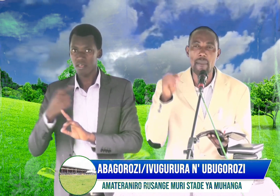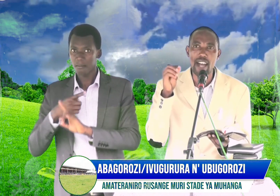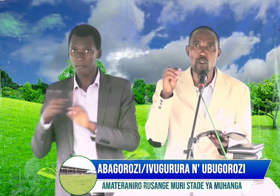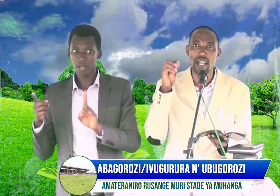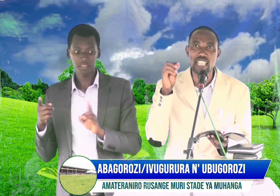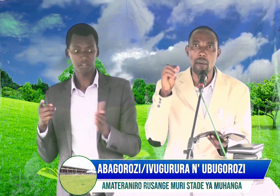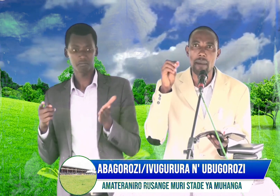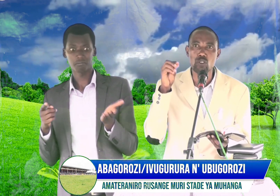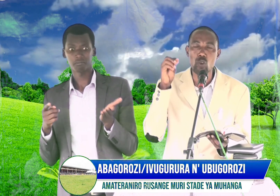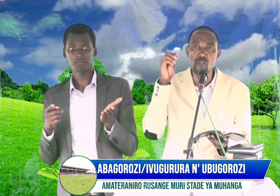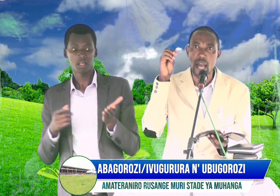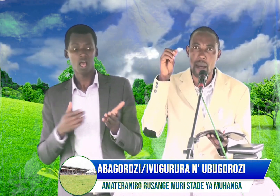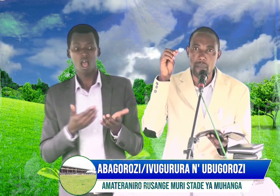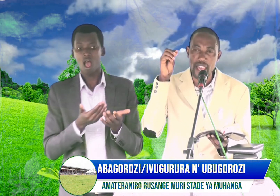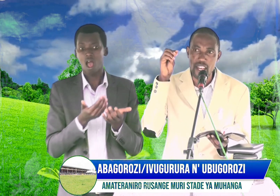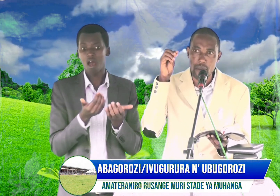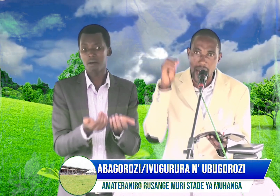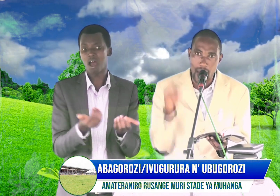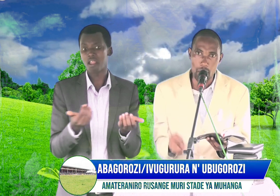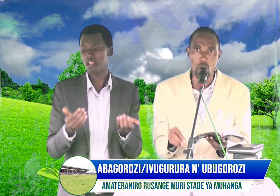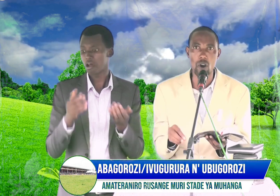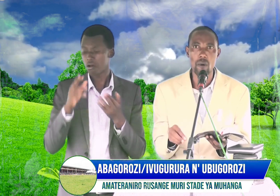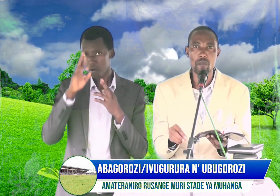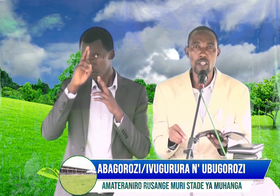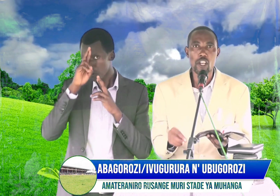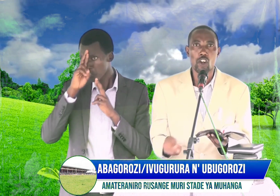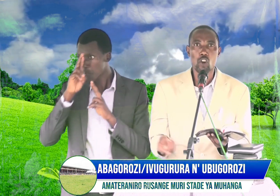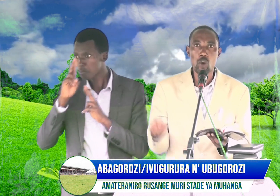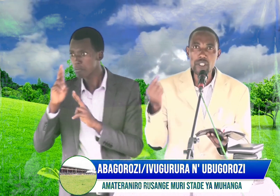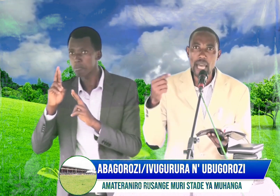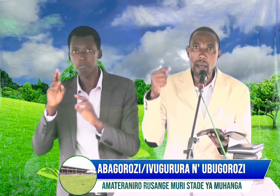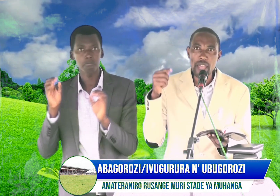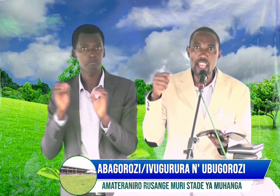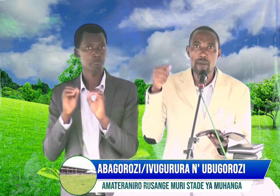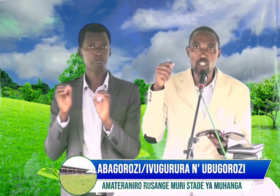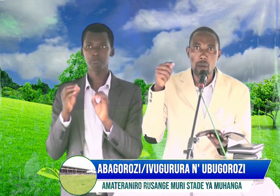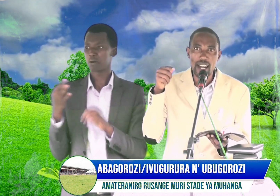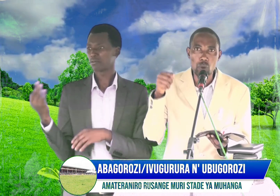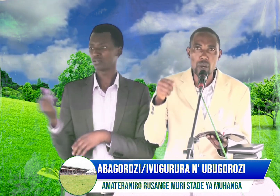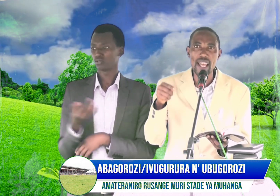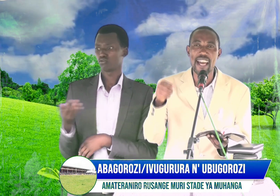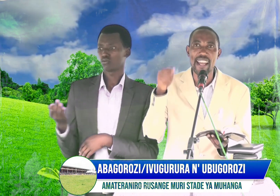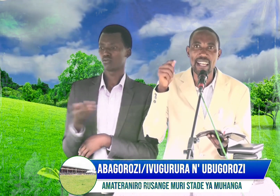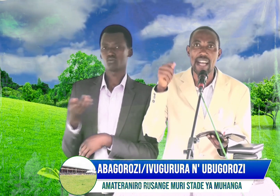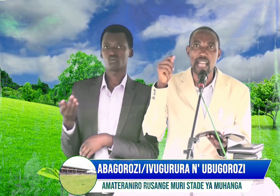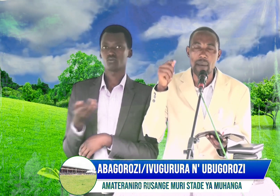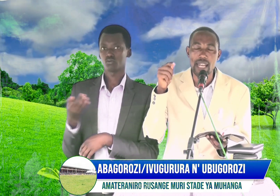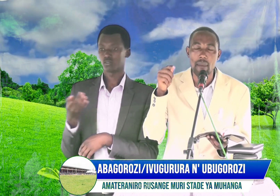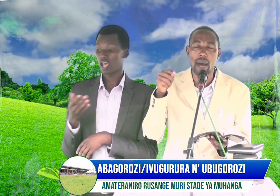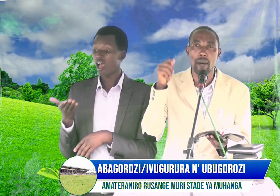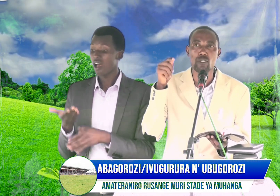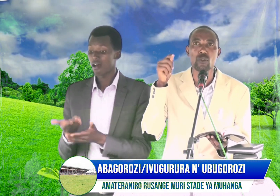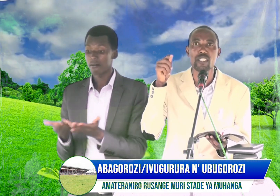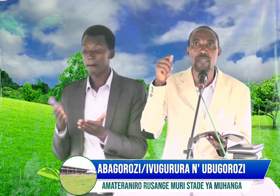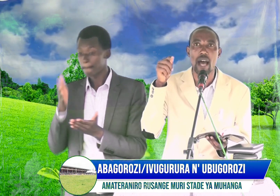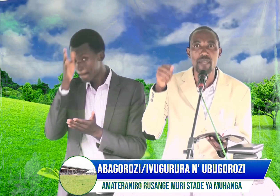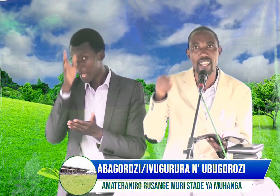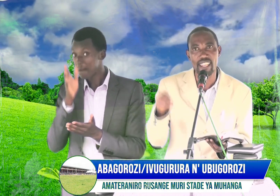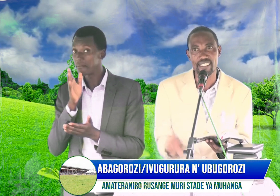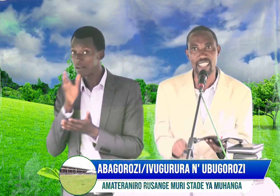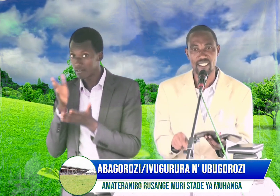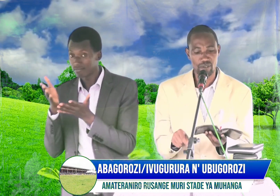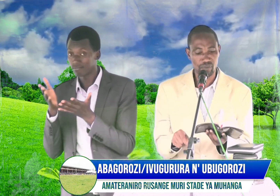by'ukuri abantu bazaba batumviye ababyeyi babo, ku buryo ababyeyi bashobora kurengana kandi abana babo batunze